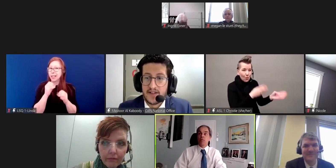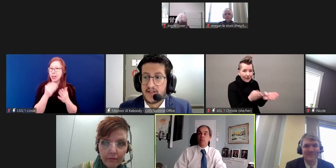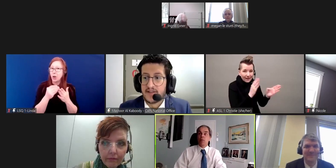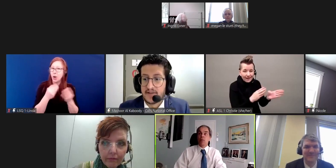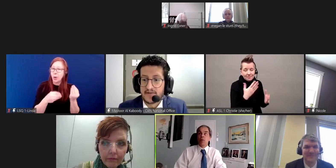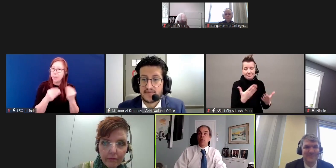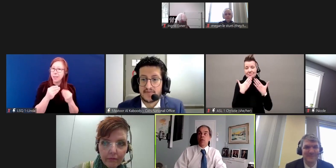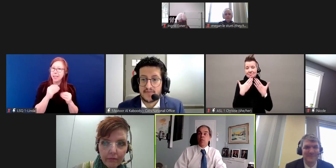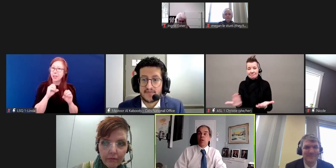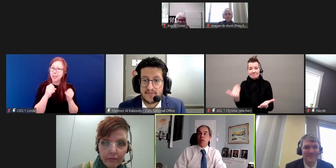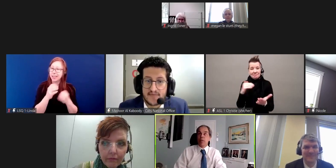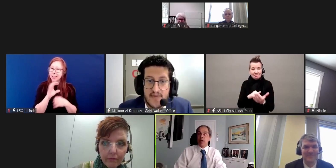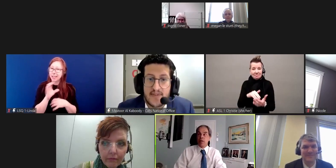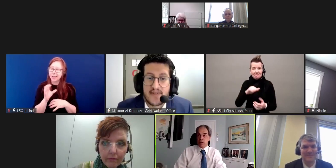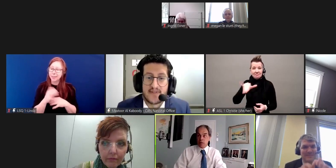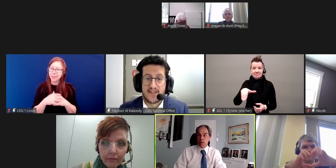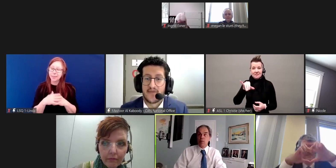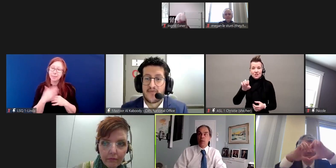nos organisateurs